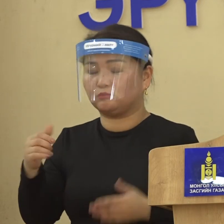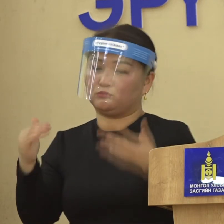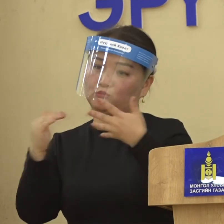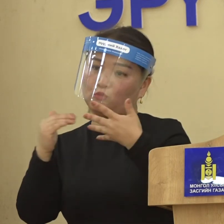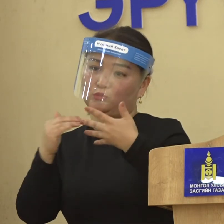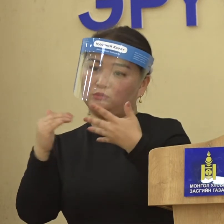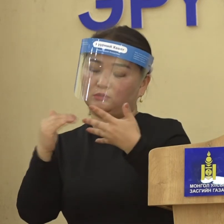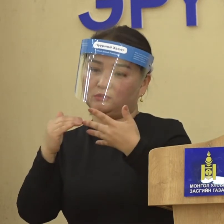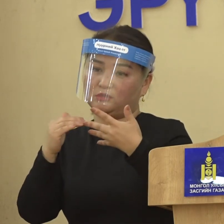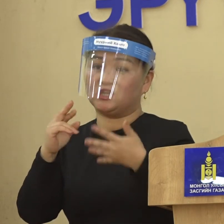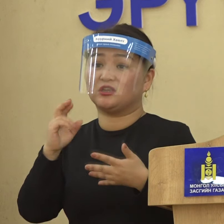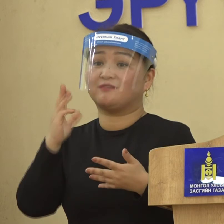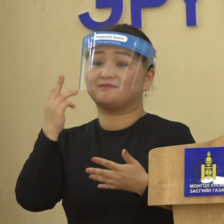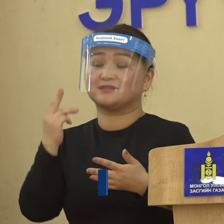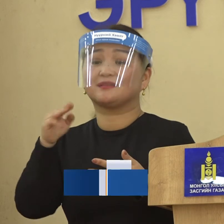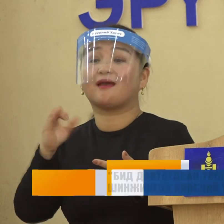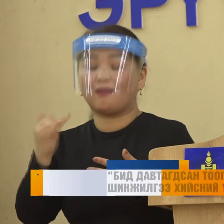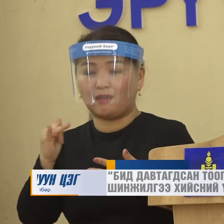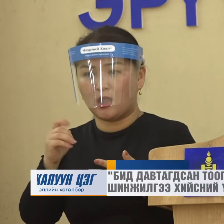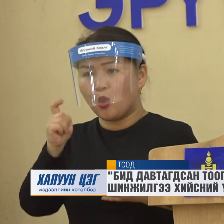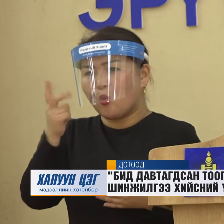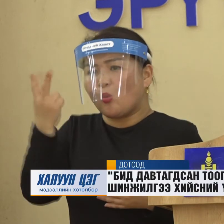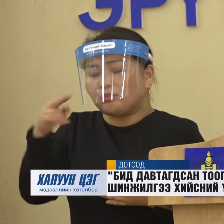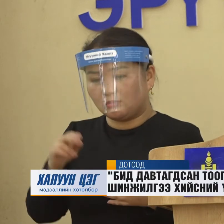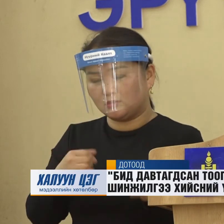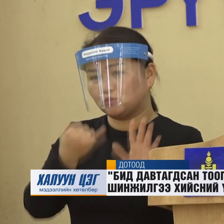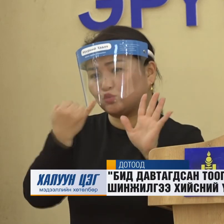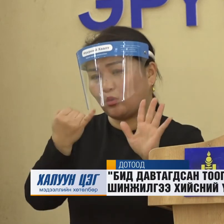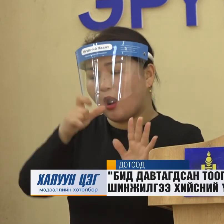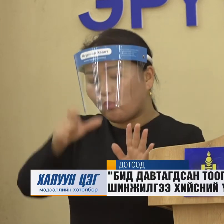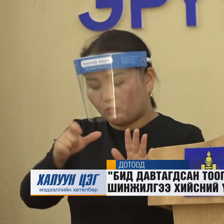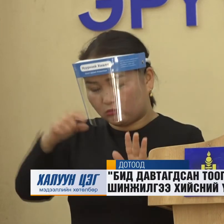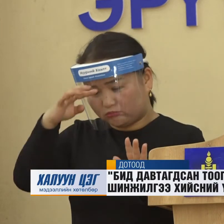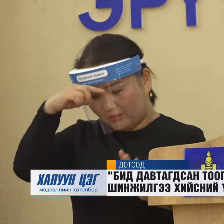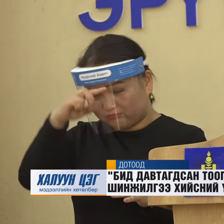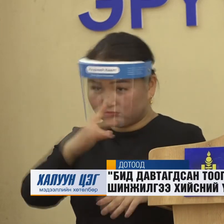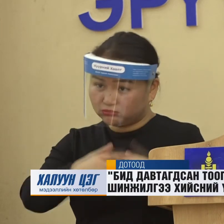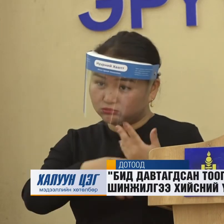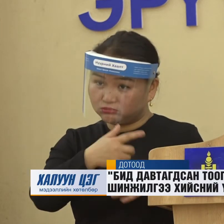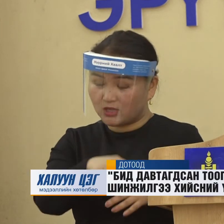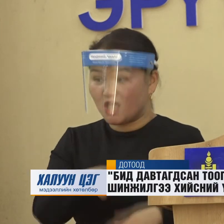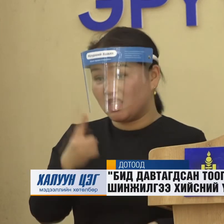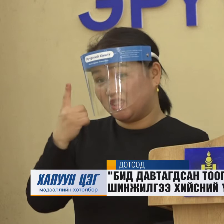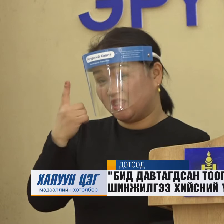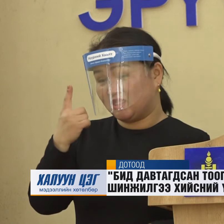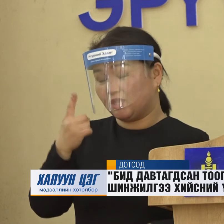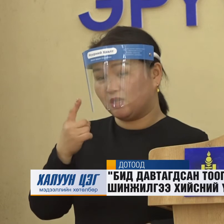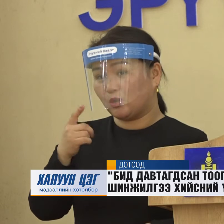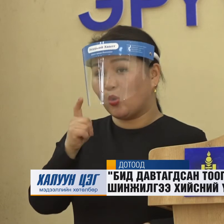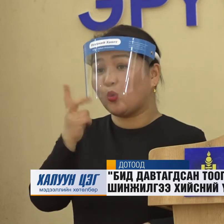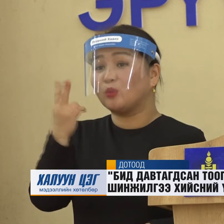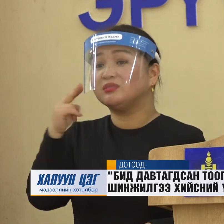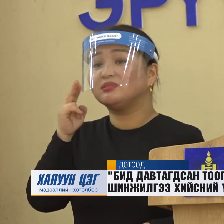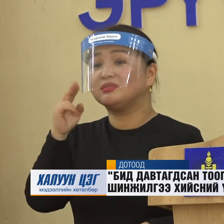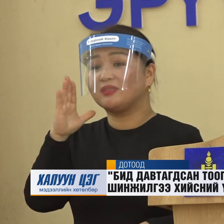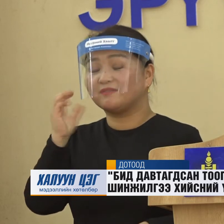явцтай байлаа. За хүнд явцтай 6 хүний бид ижилсэн байна. нэг хүн бодвол одоо хөндөлтөр явцтай